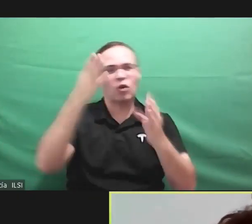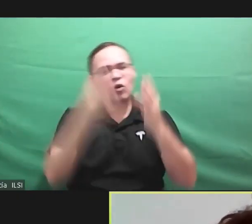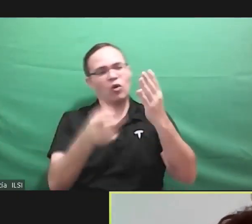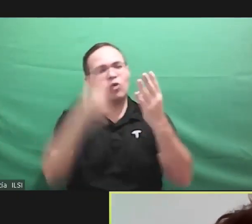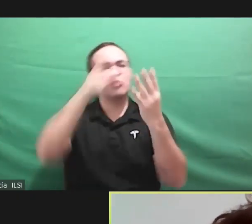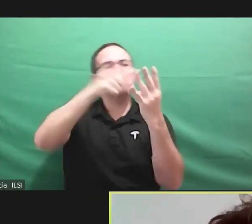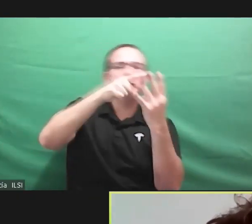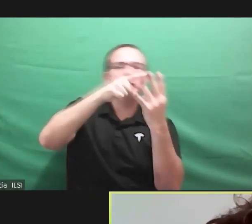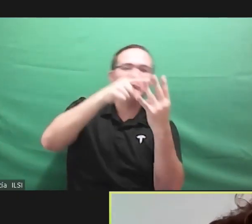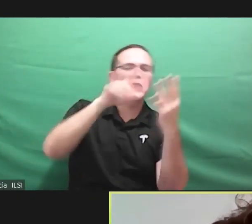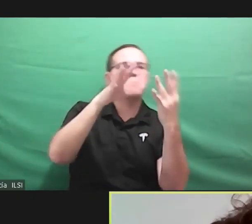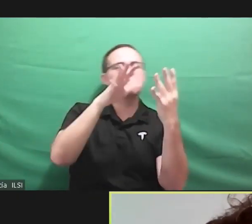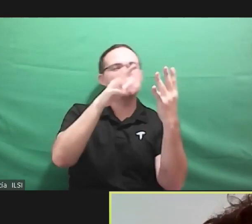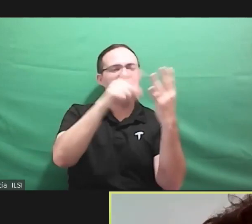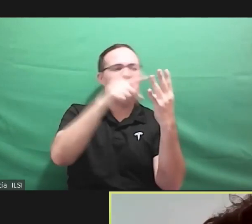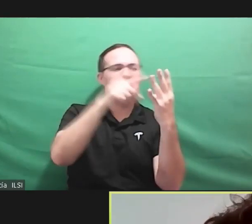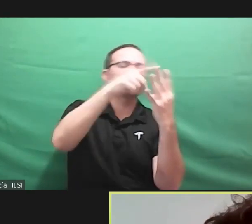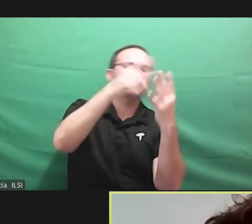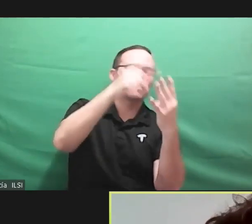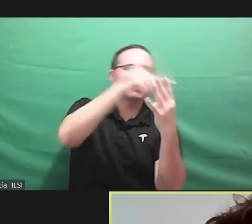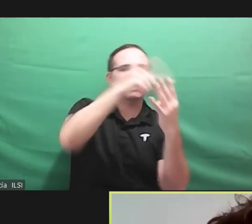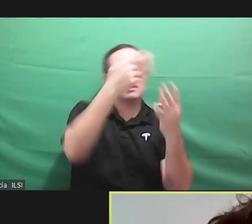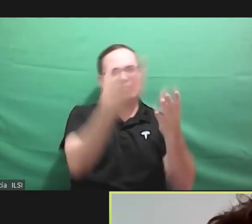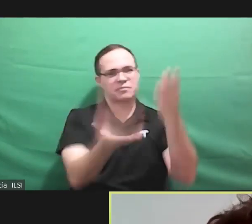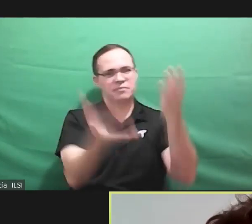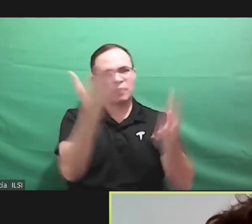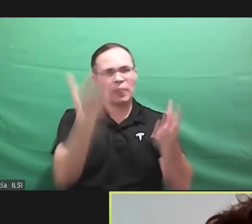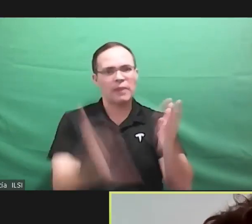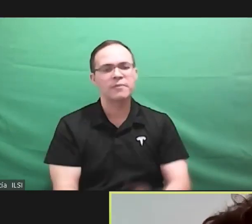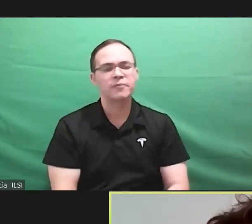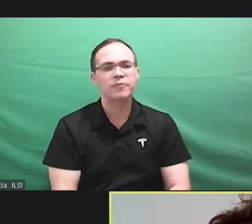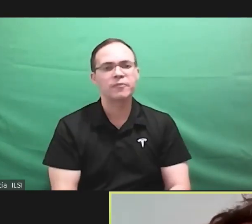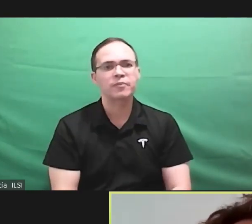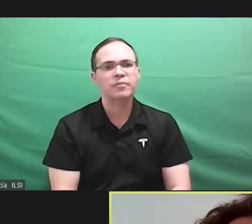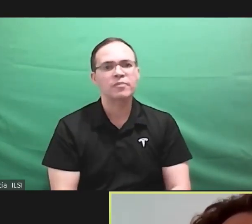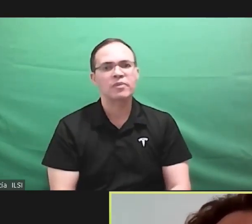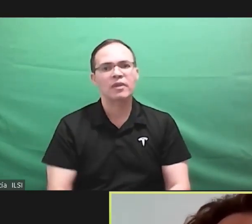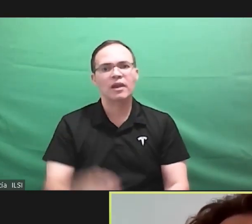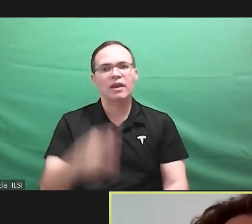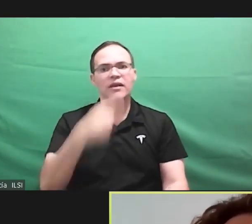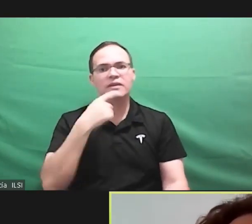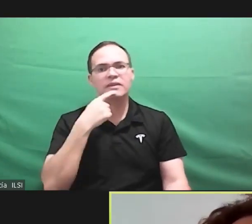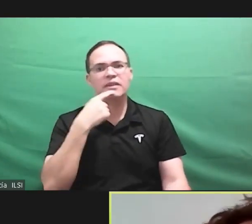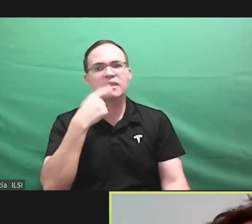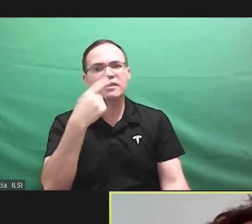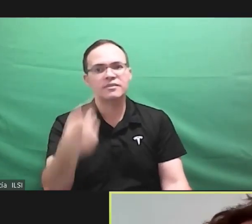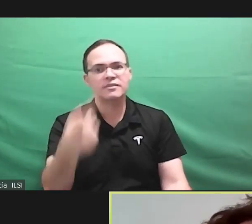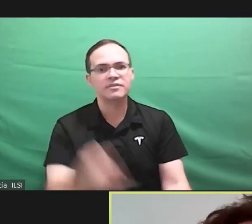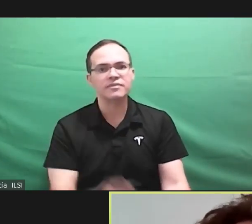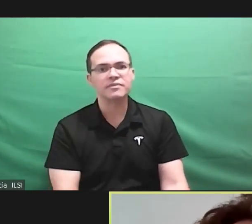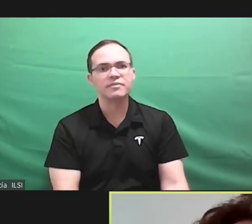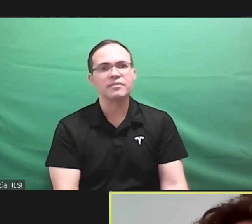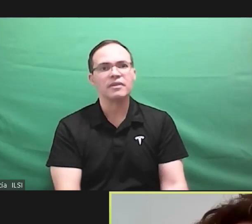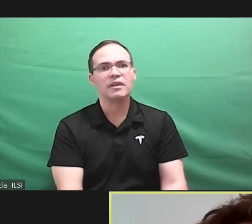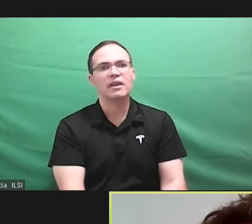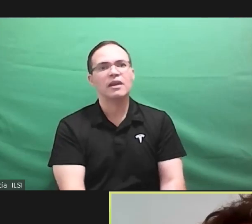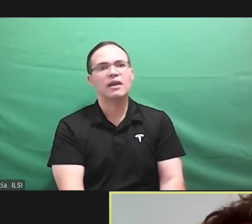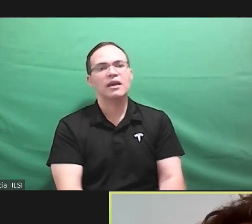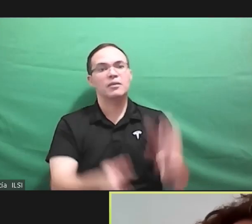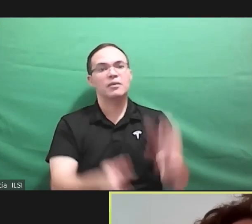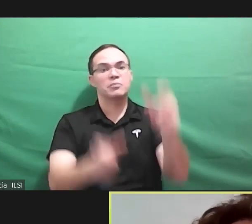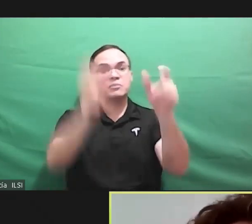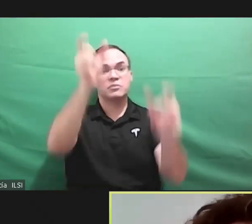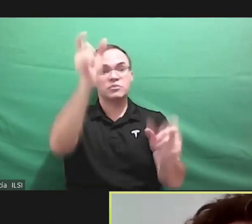una discapacidad. Y para terminar, es muy importante decir que no es porque la persona dice que tiene mucha